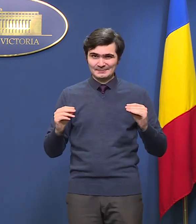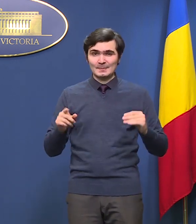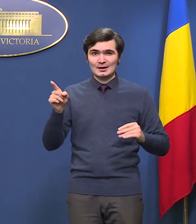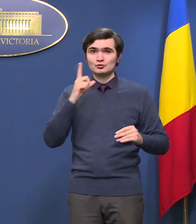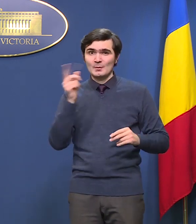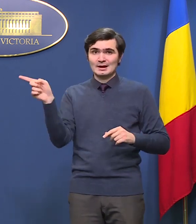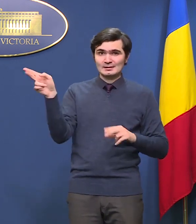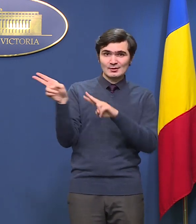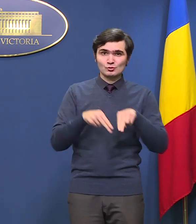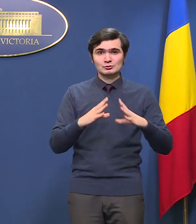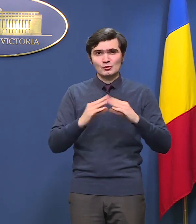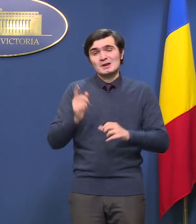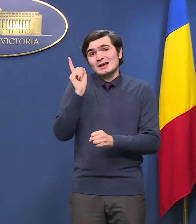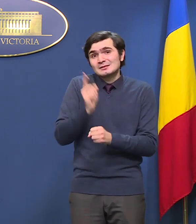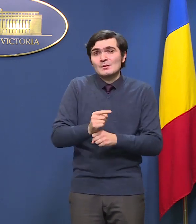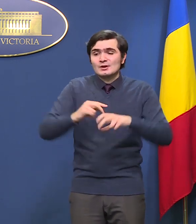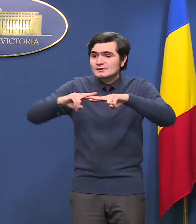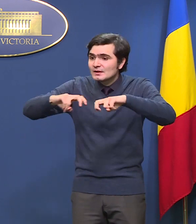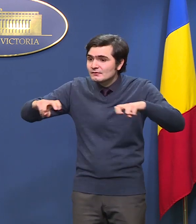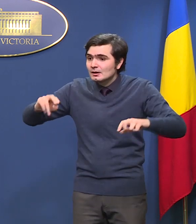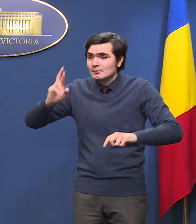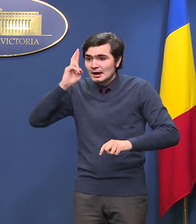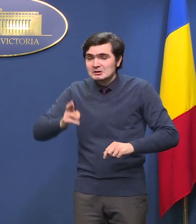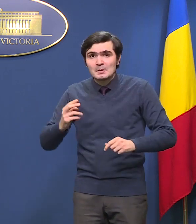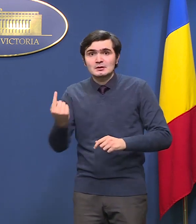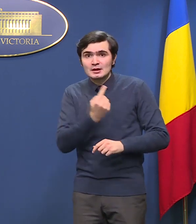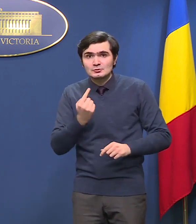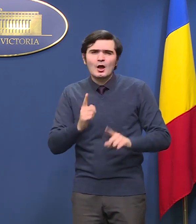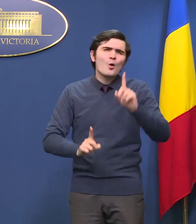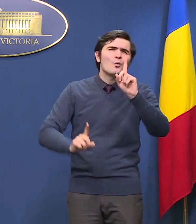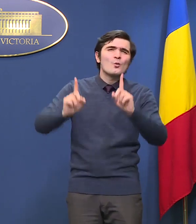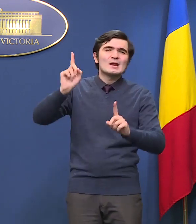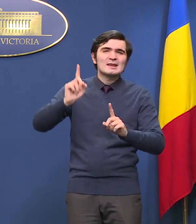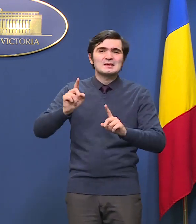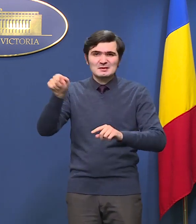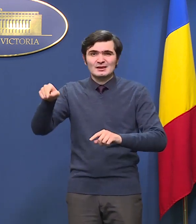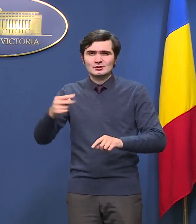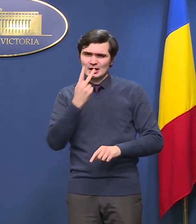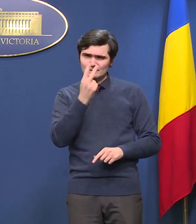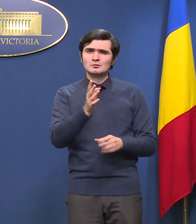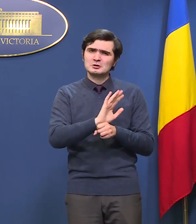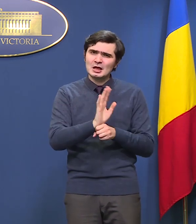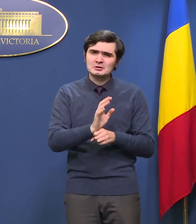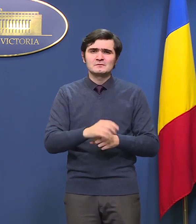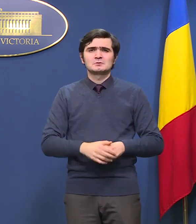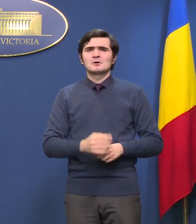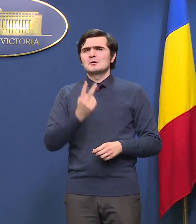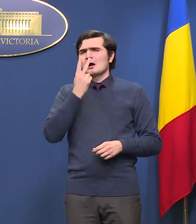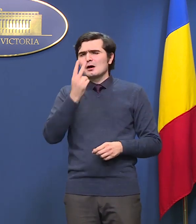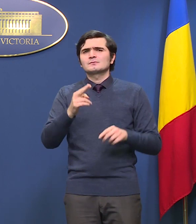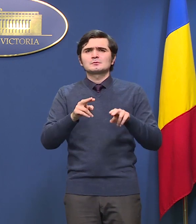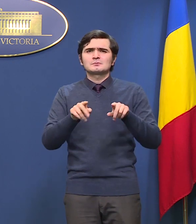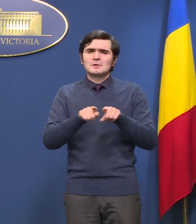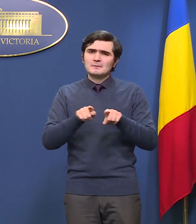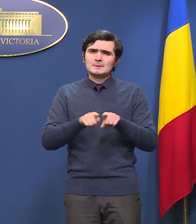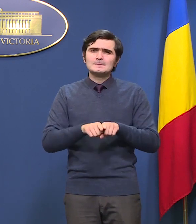trebuie să fie verificați dacă respectă izolarea, pentru că unii dintre ei, după cum s-a văzut și la televizor și după